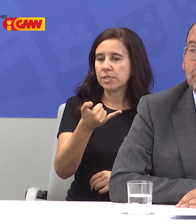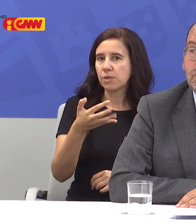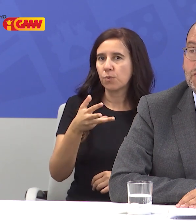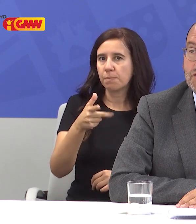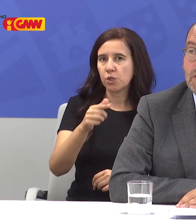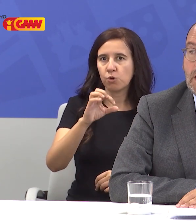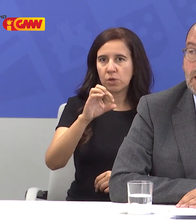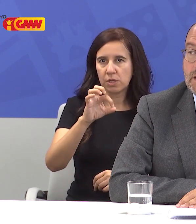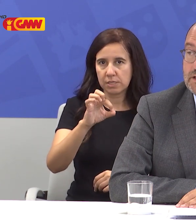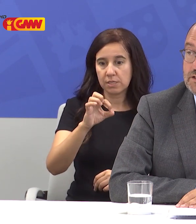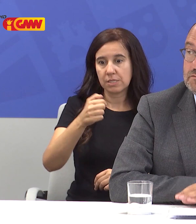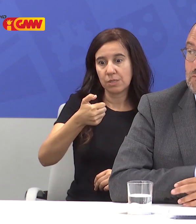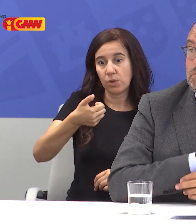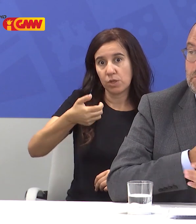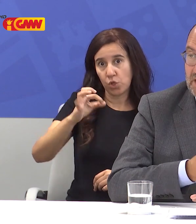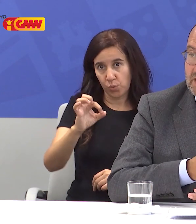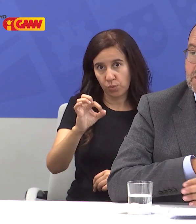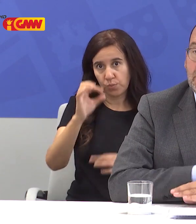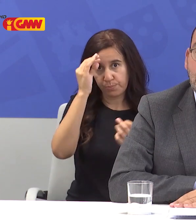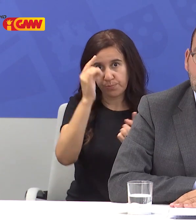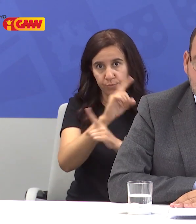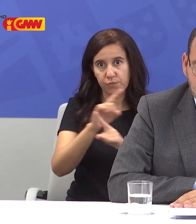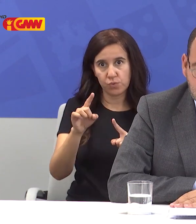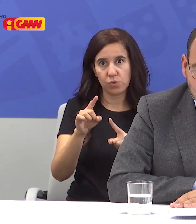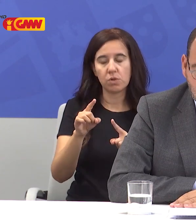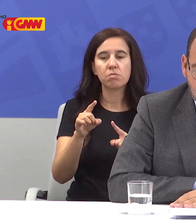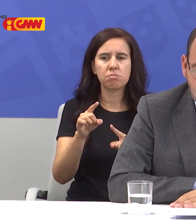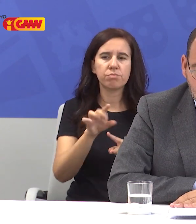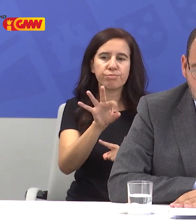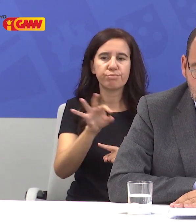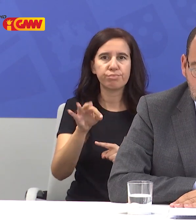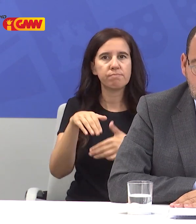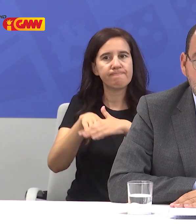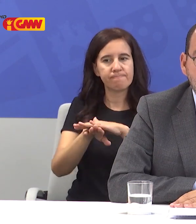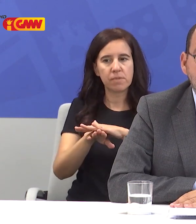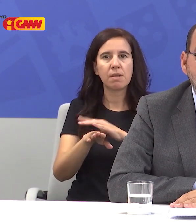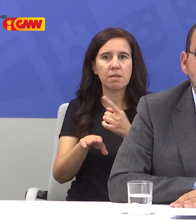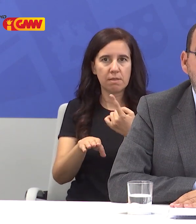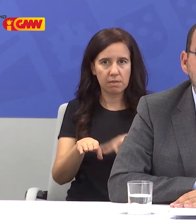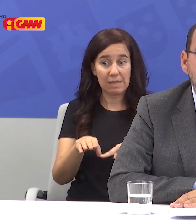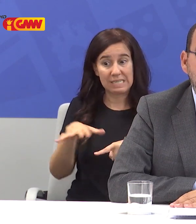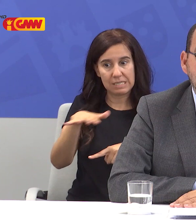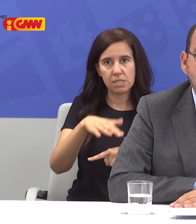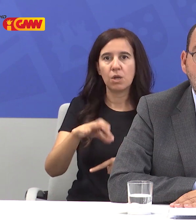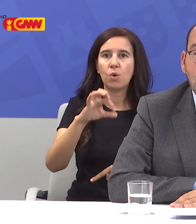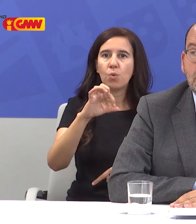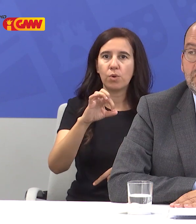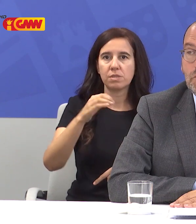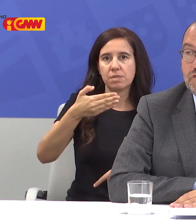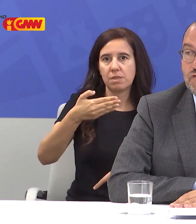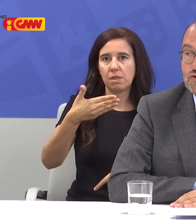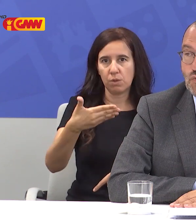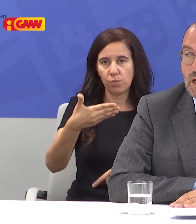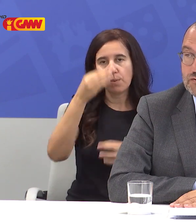25.858 professores que preenchem estas reservas de recrutamento e destes, 871